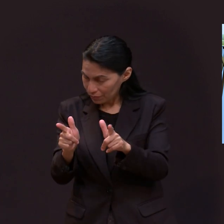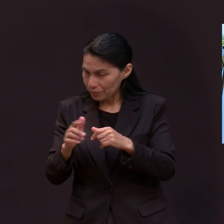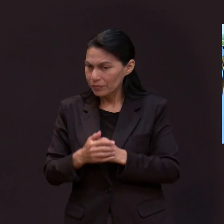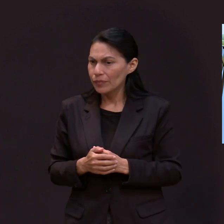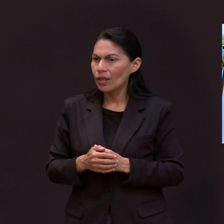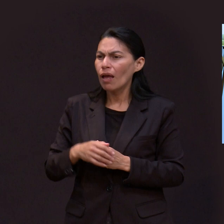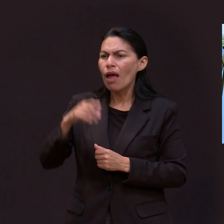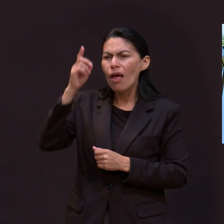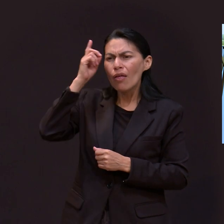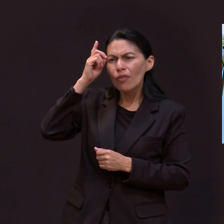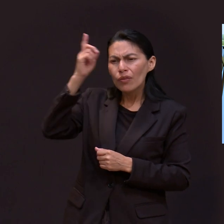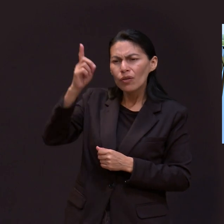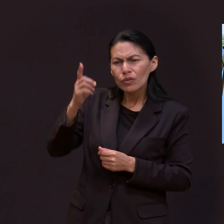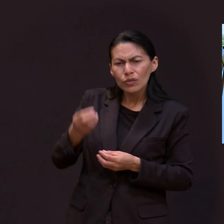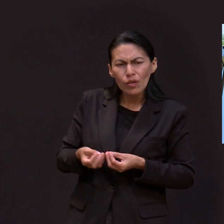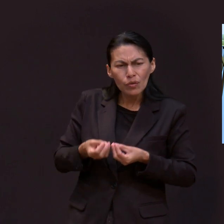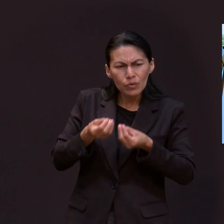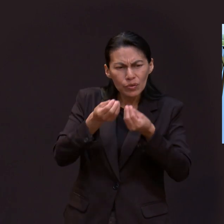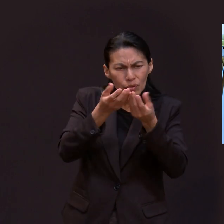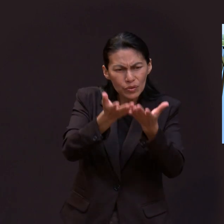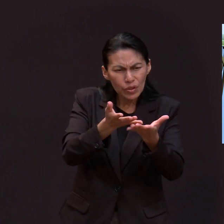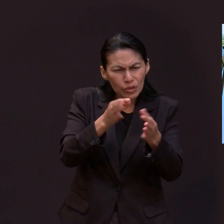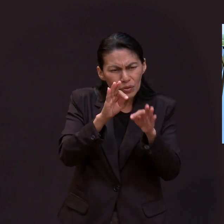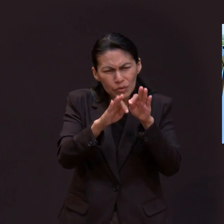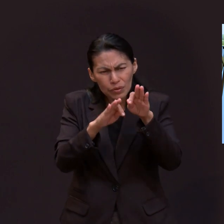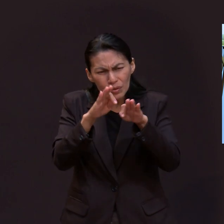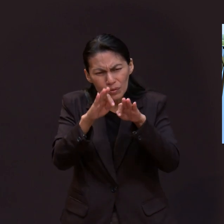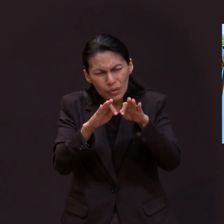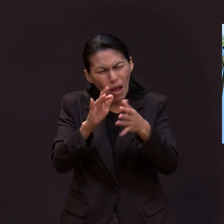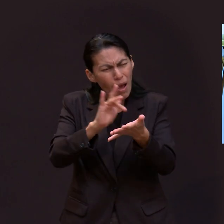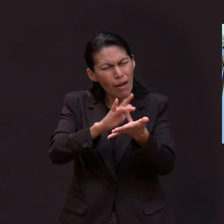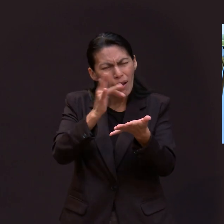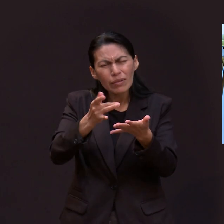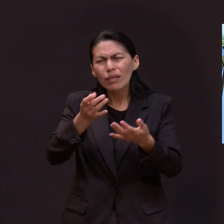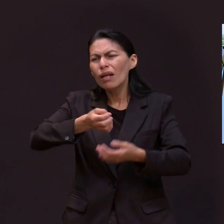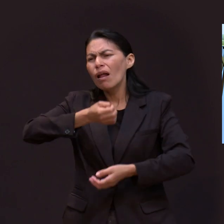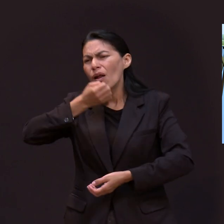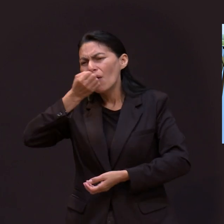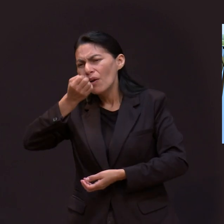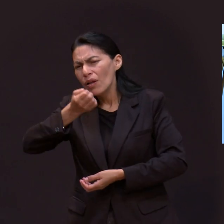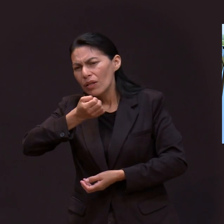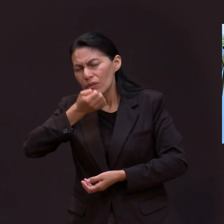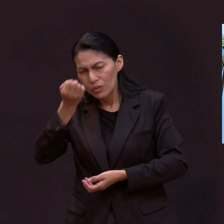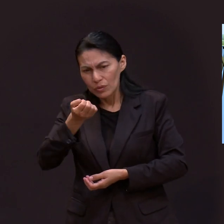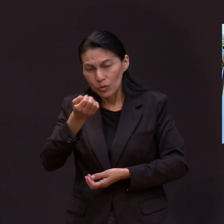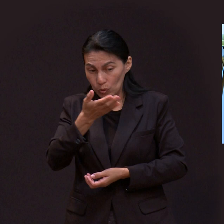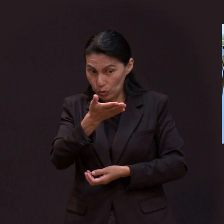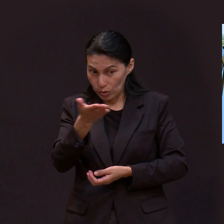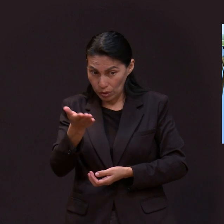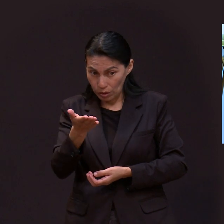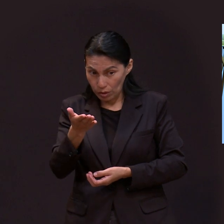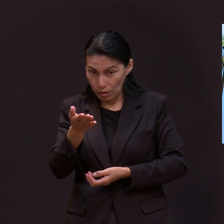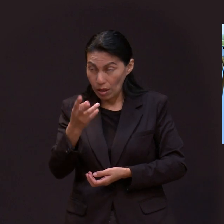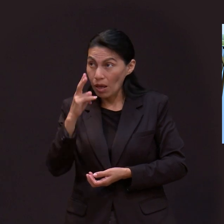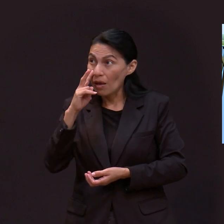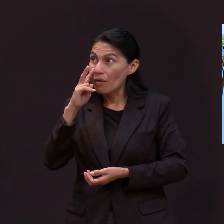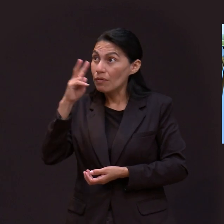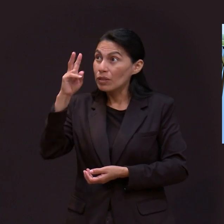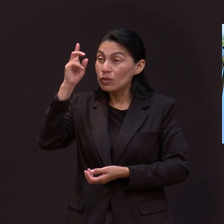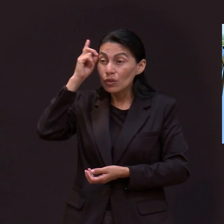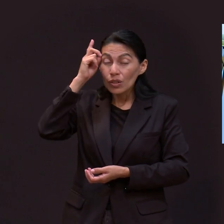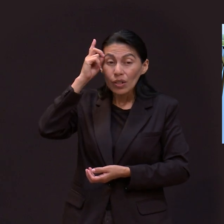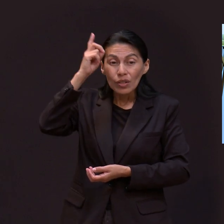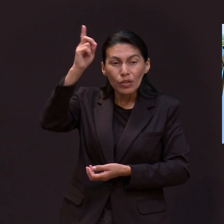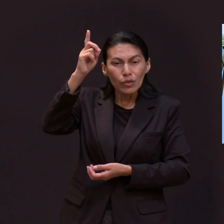esfuerzo que dios hecho con usted a través de la oración ha